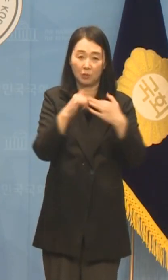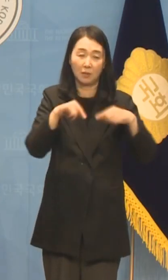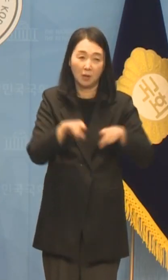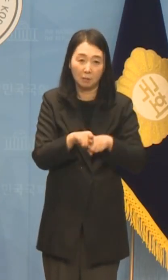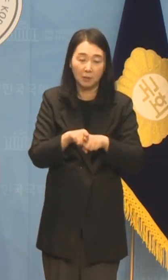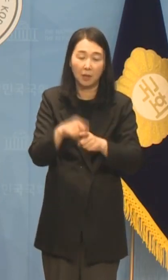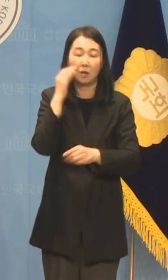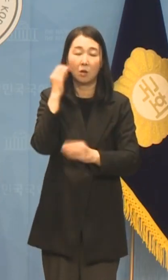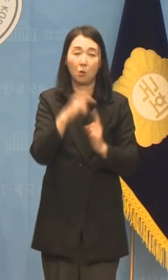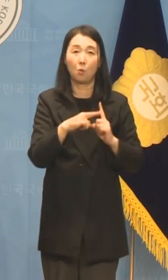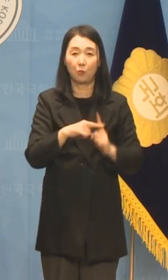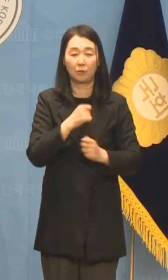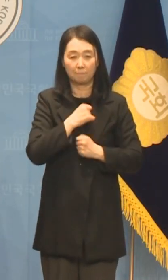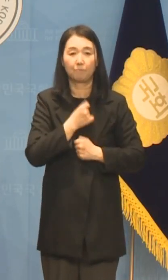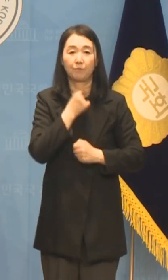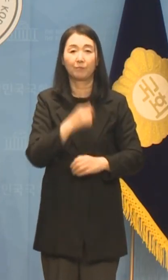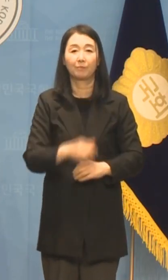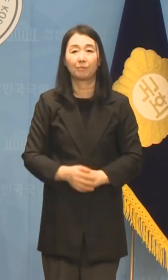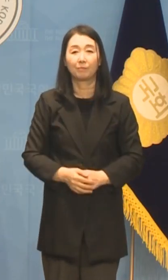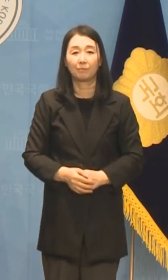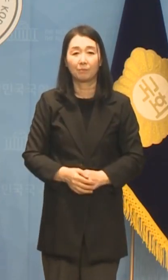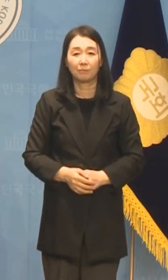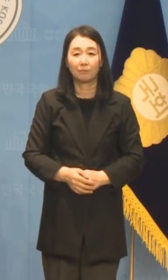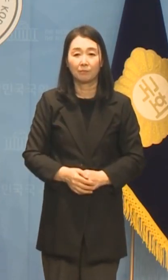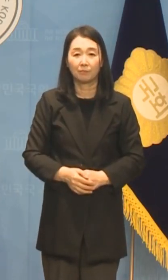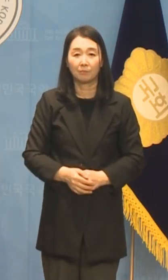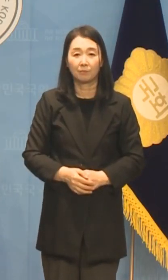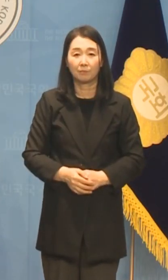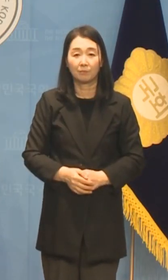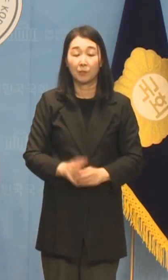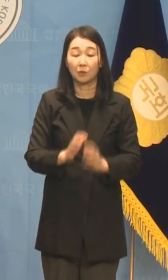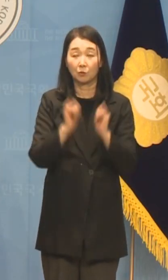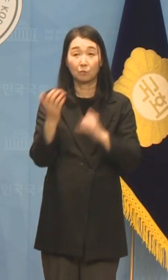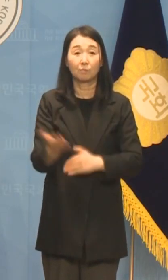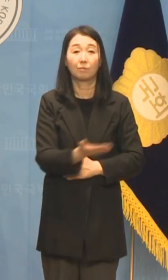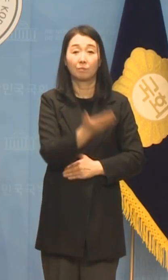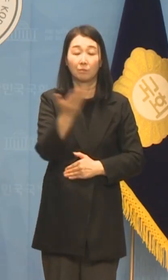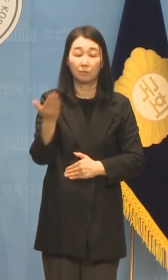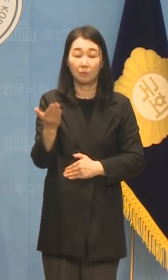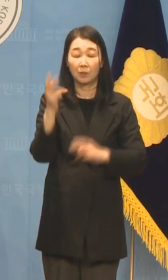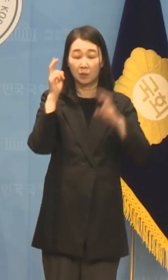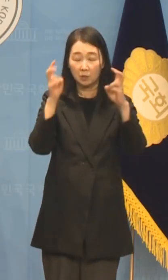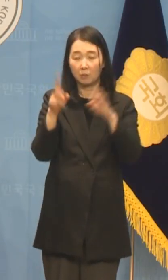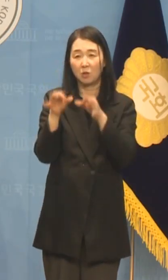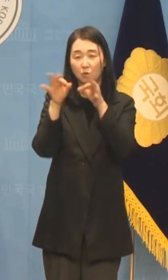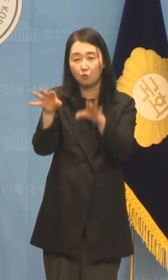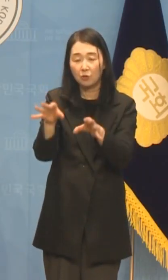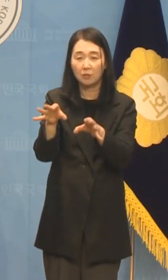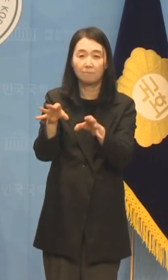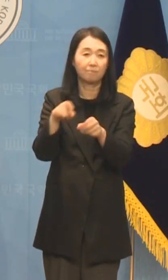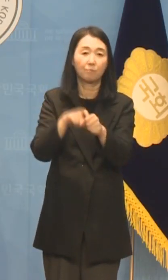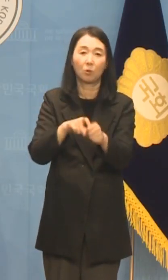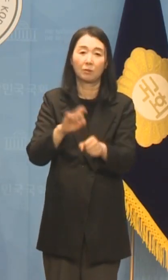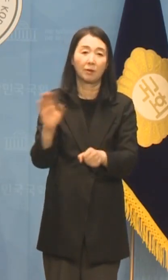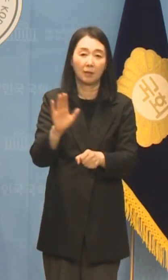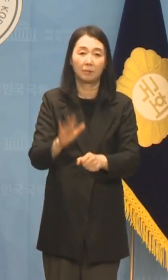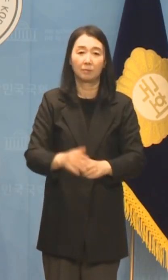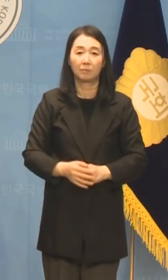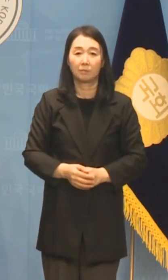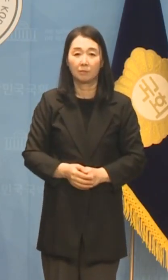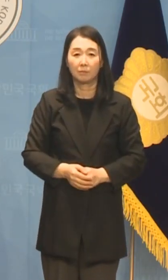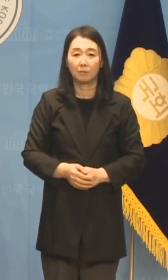함께 홈플러스를 지켜내겠습니다. 국민 여러분, 기업은 투기의 대상이 되어서는 안